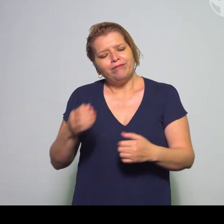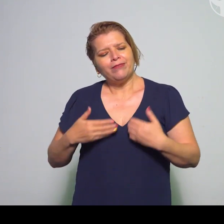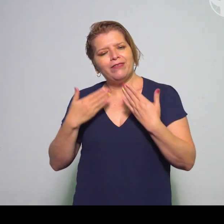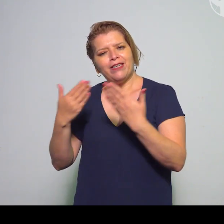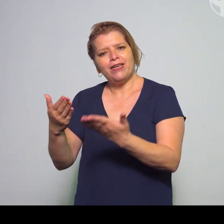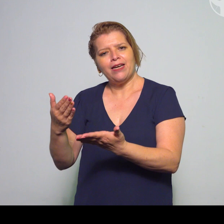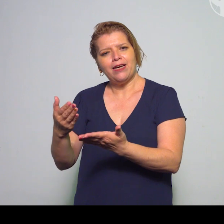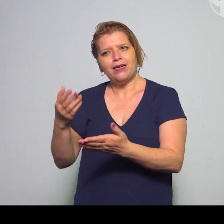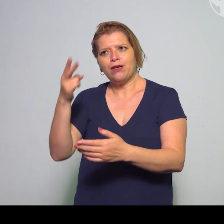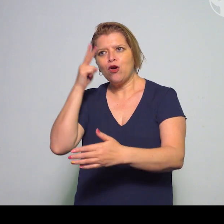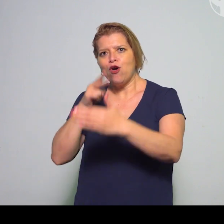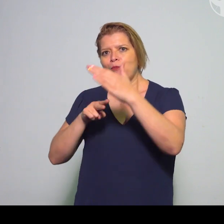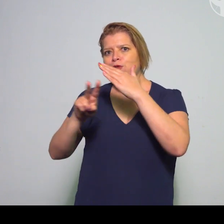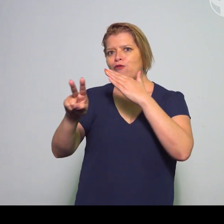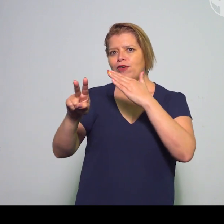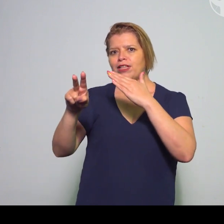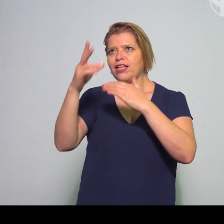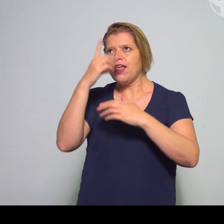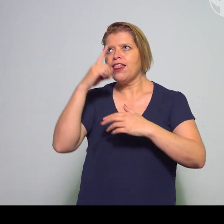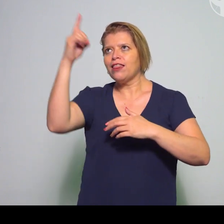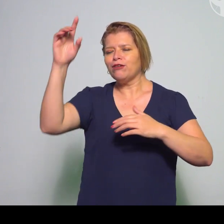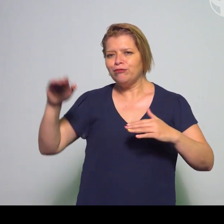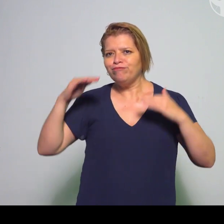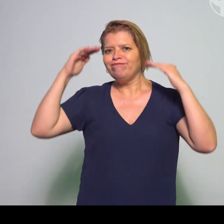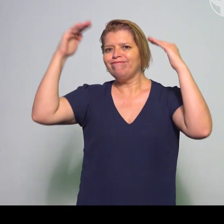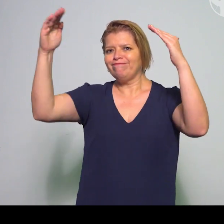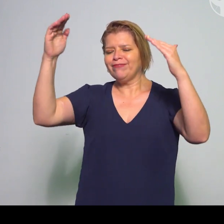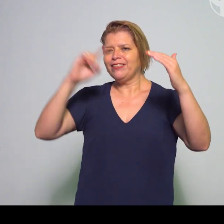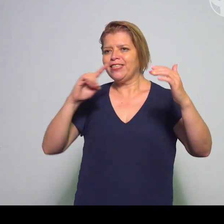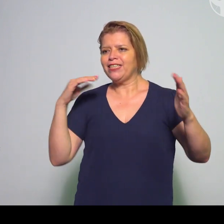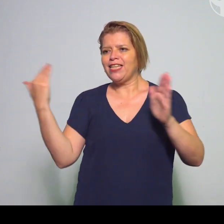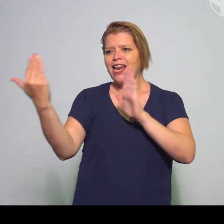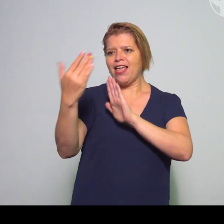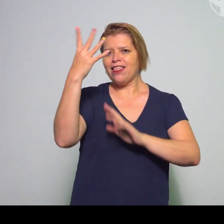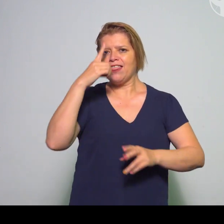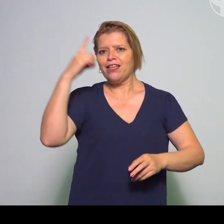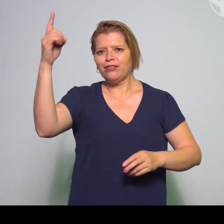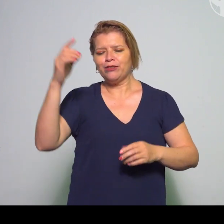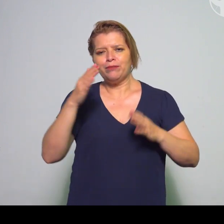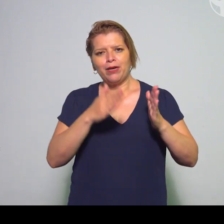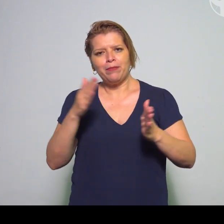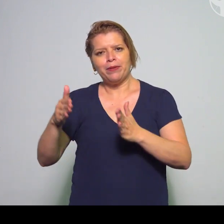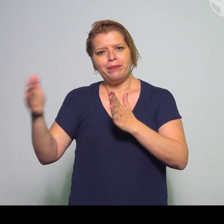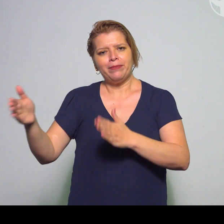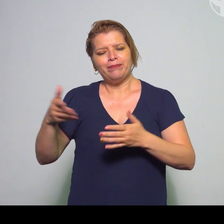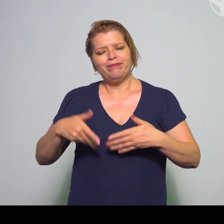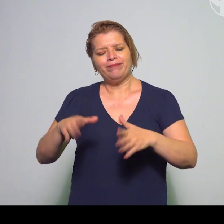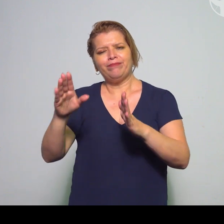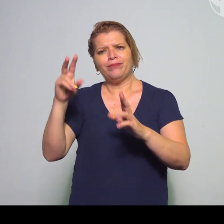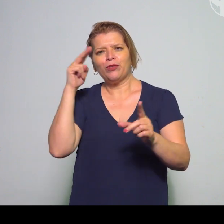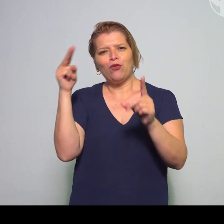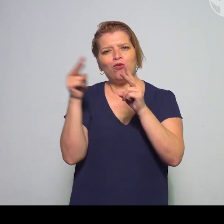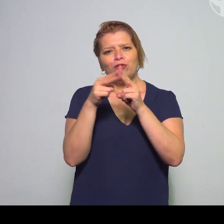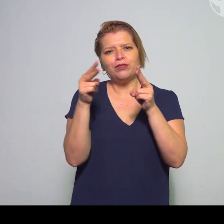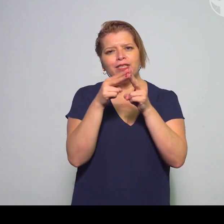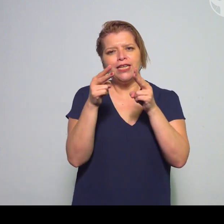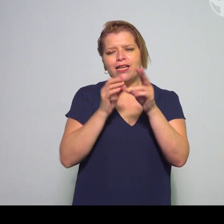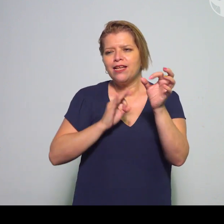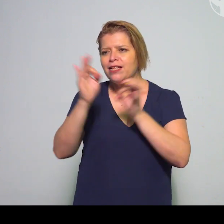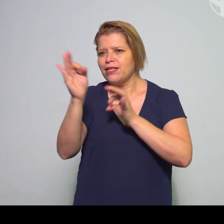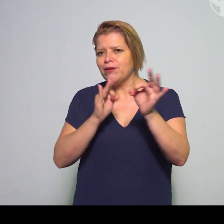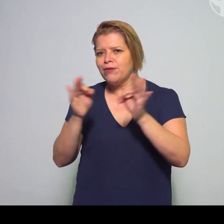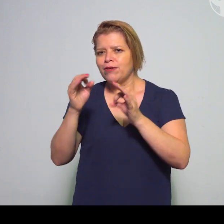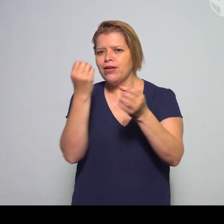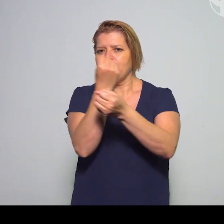serás llamado profeta del Altísimo, porque irás delante del Señor para preparar el camino. Darás a conocer a